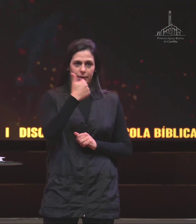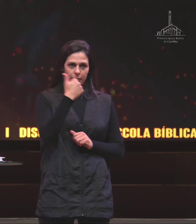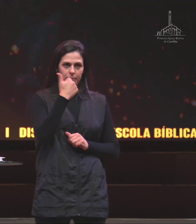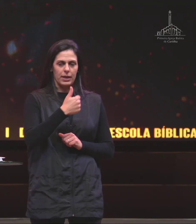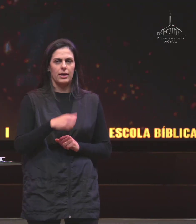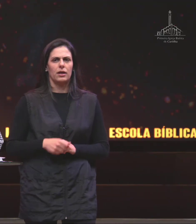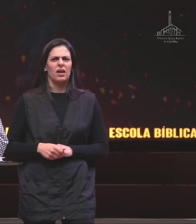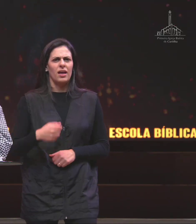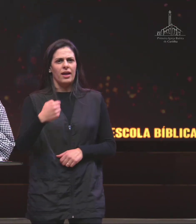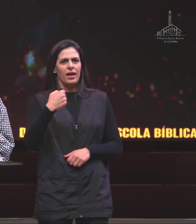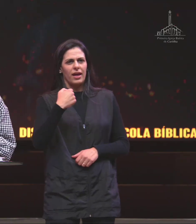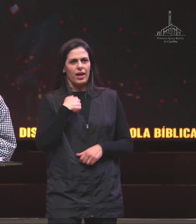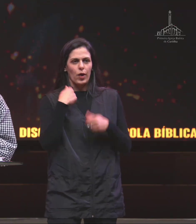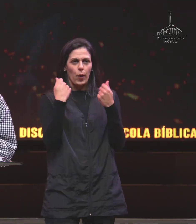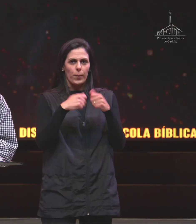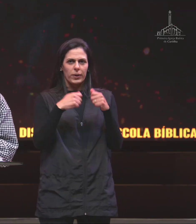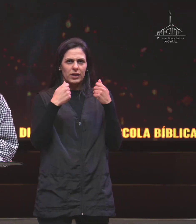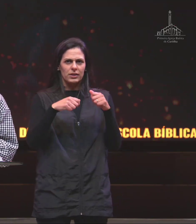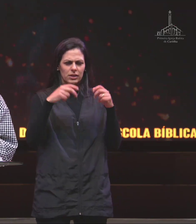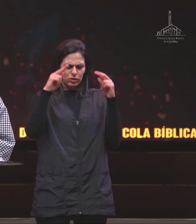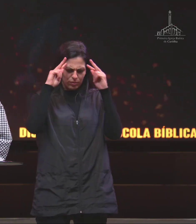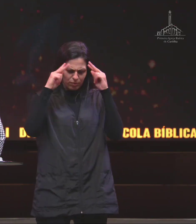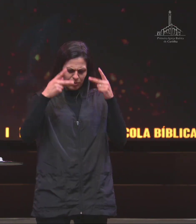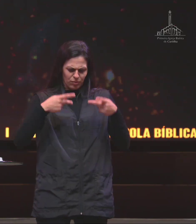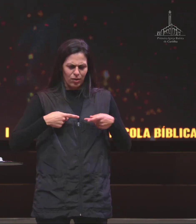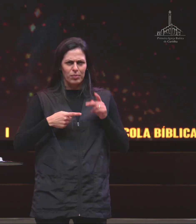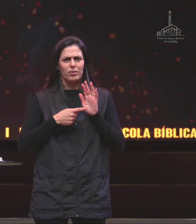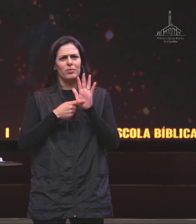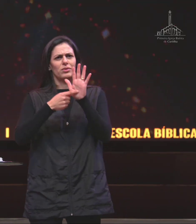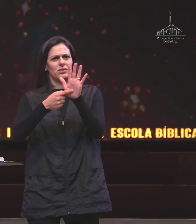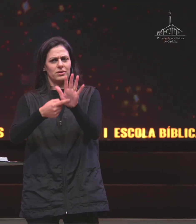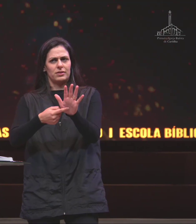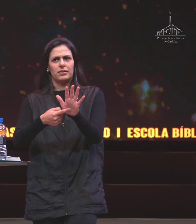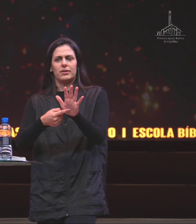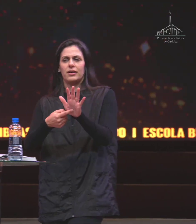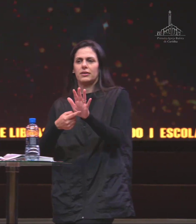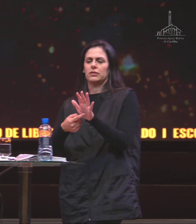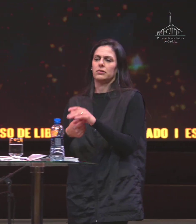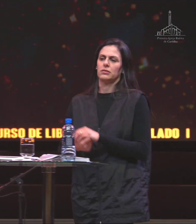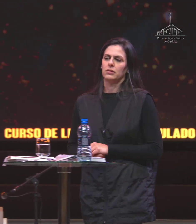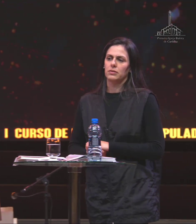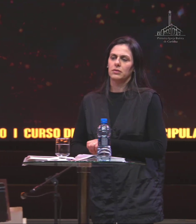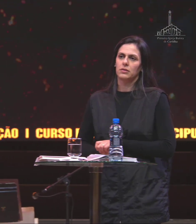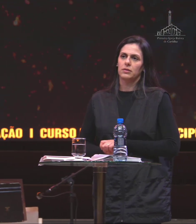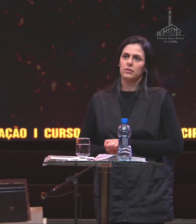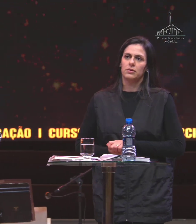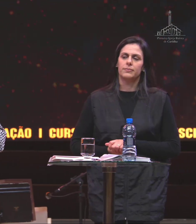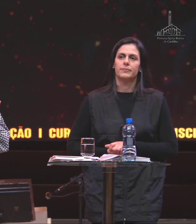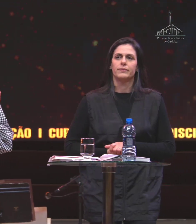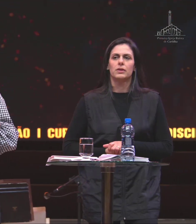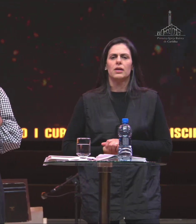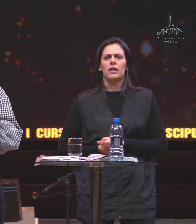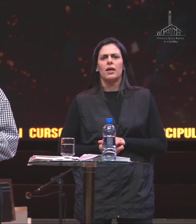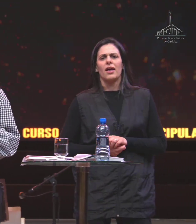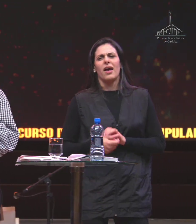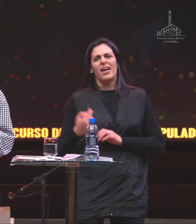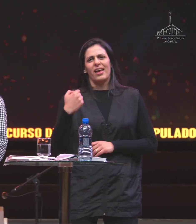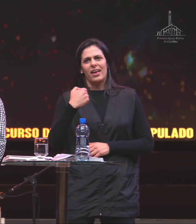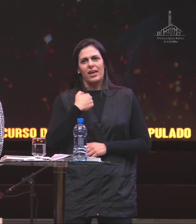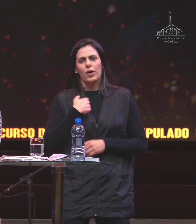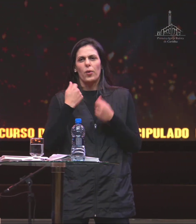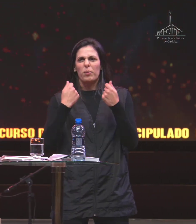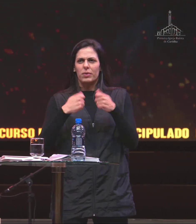você refletir, né? E eu estava pensando, gente, as mães são mestres em